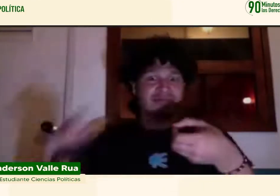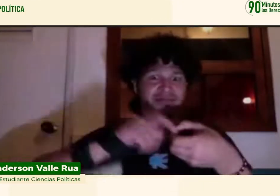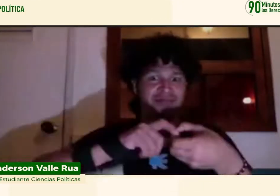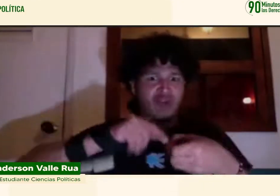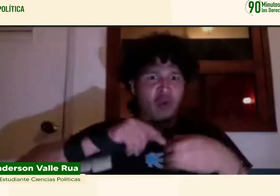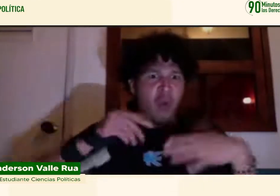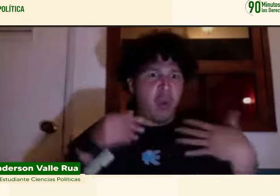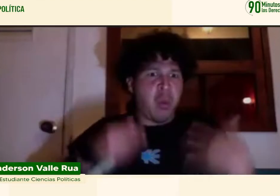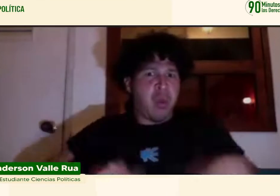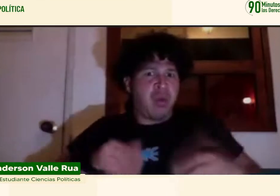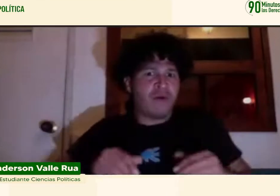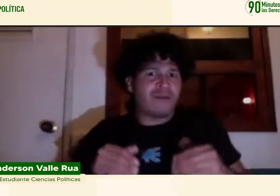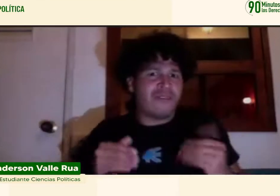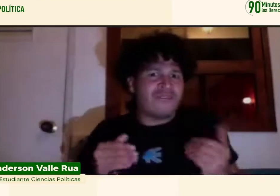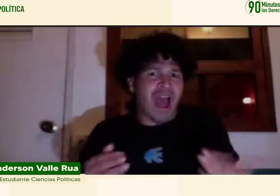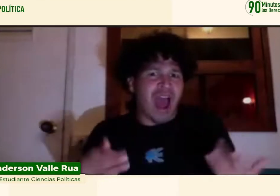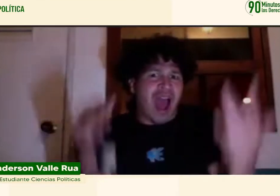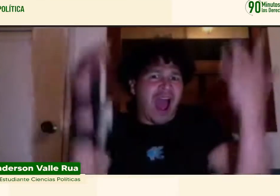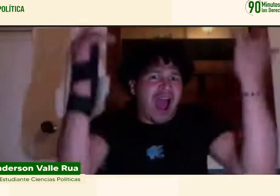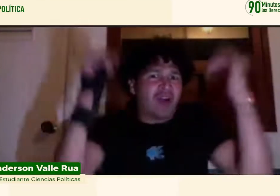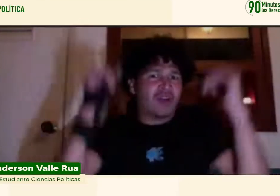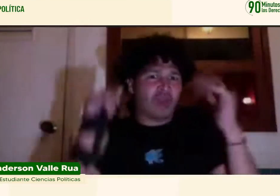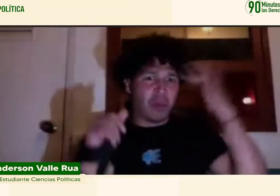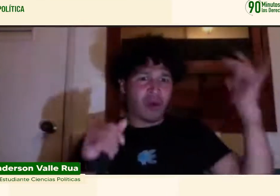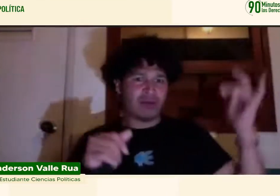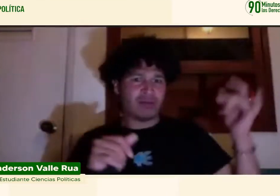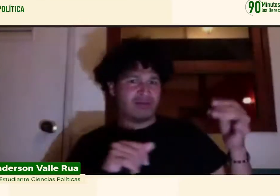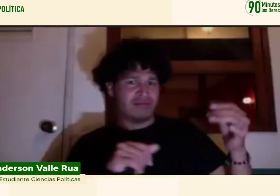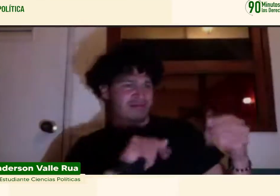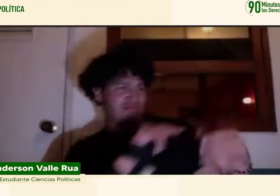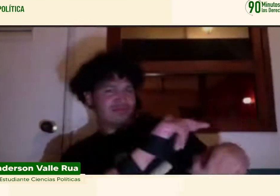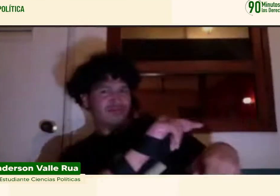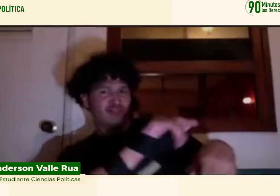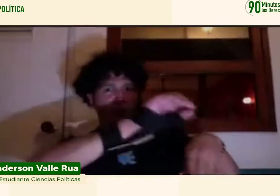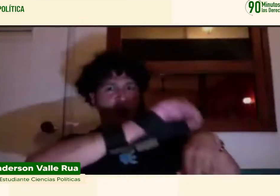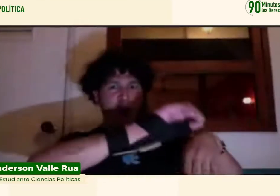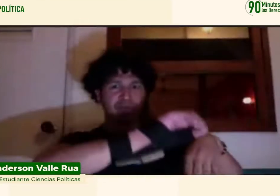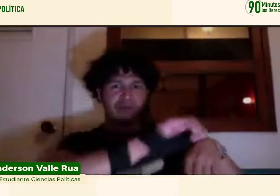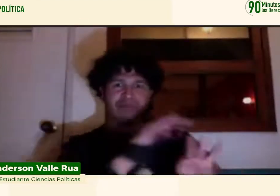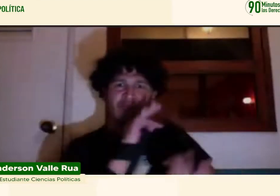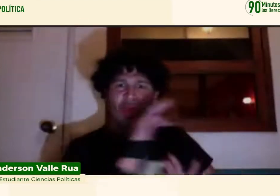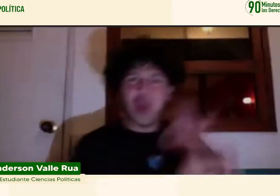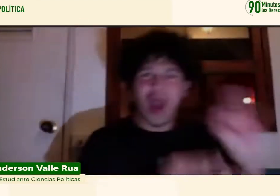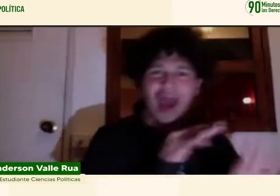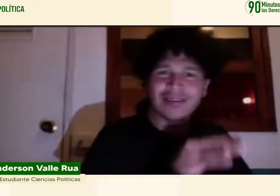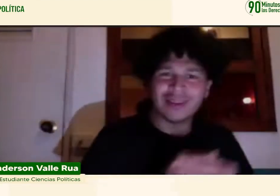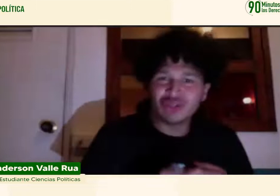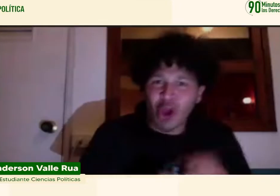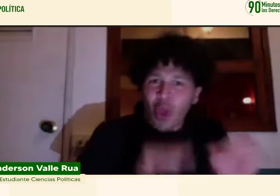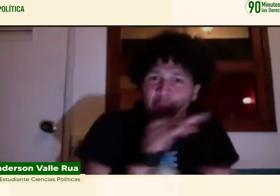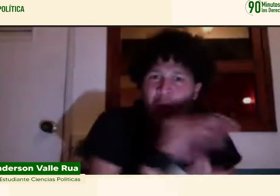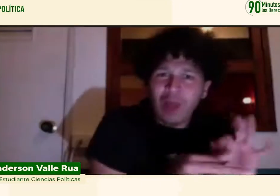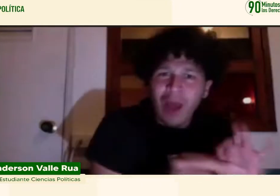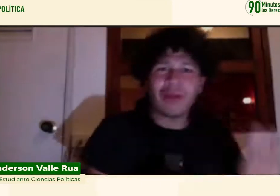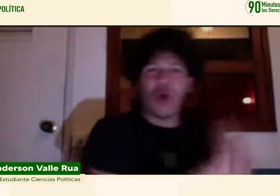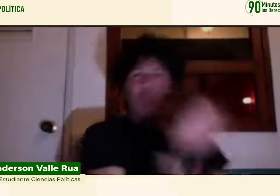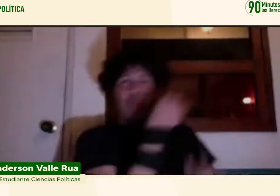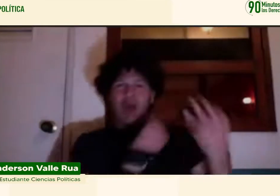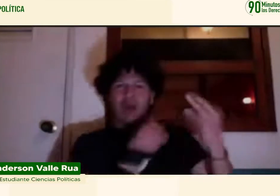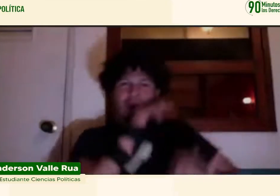la campaña y adherirse a la campaña de fico y esa pues a partir de esta pregunta pues saber también la